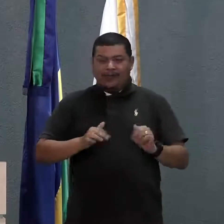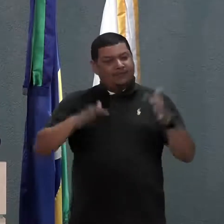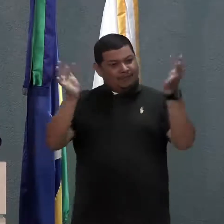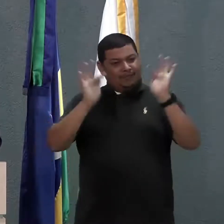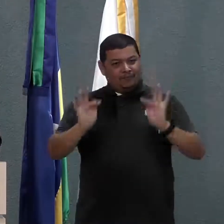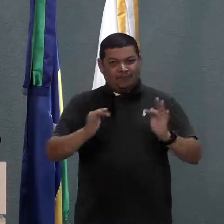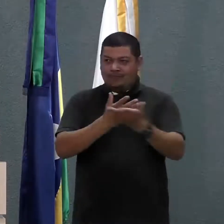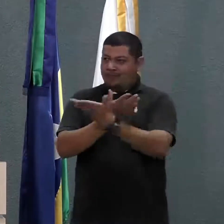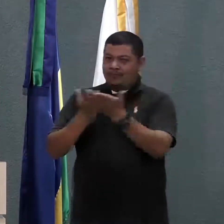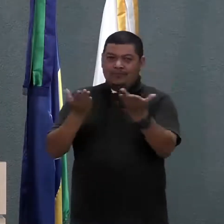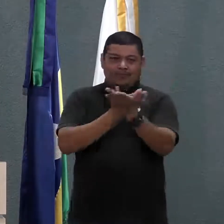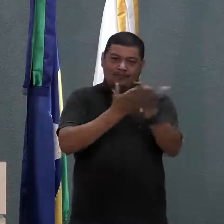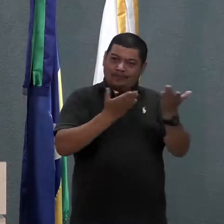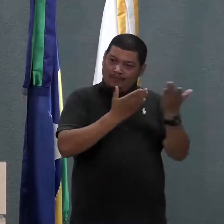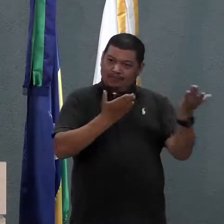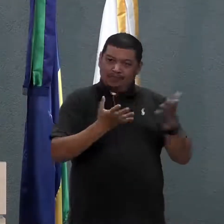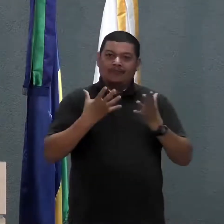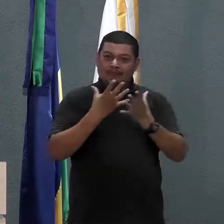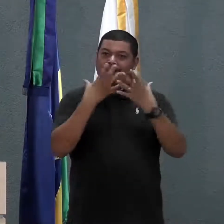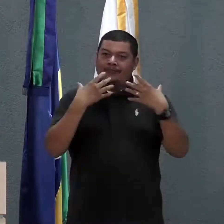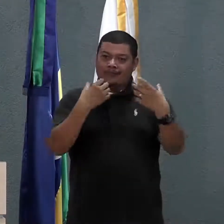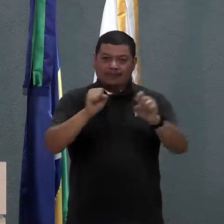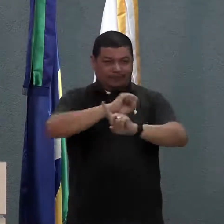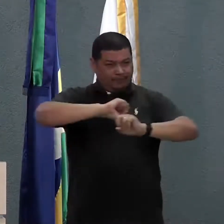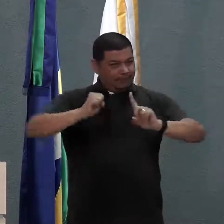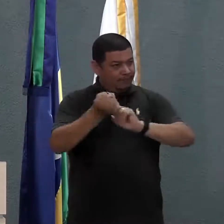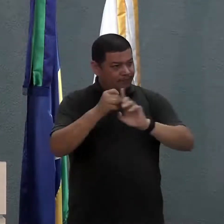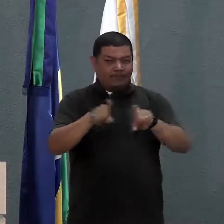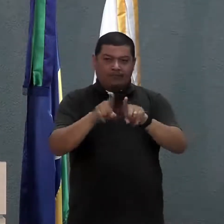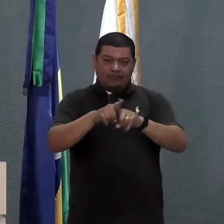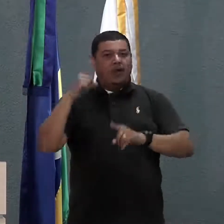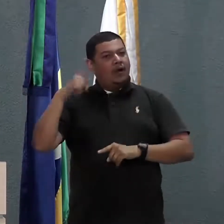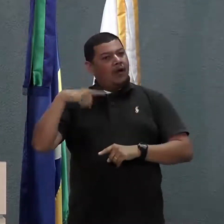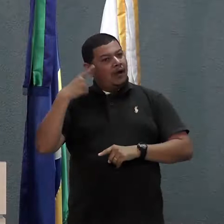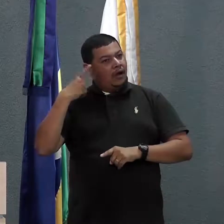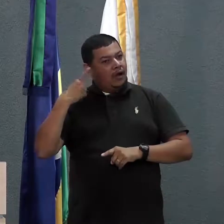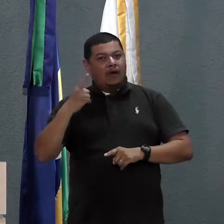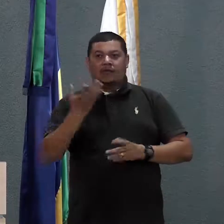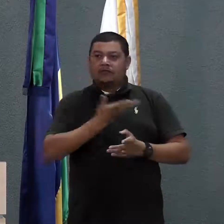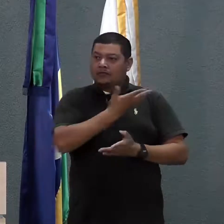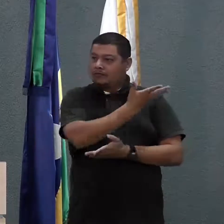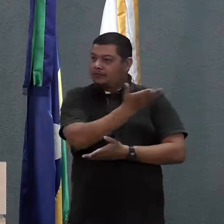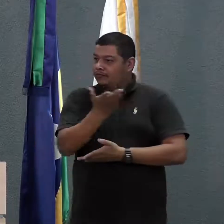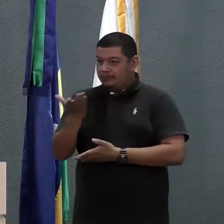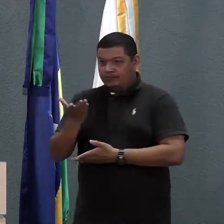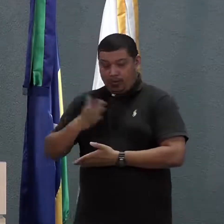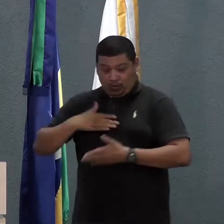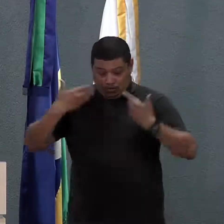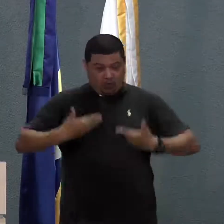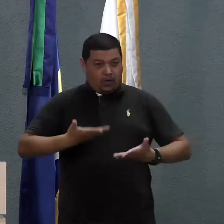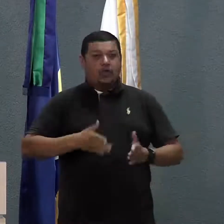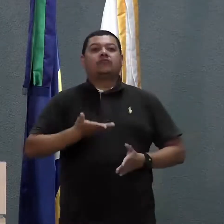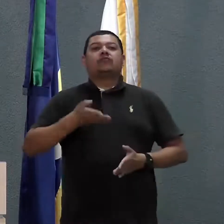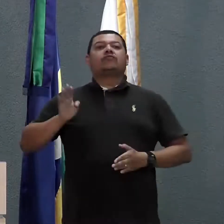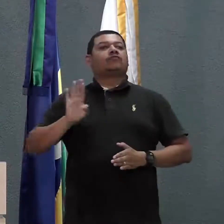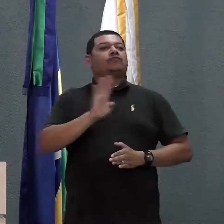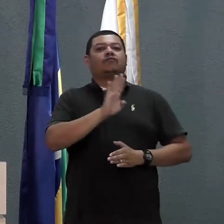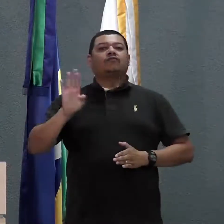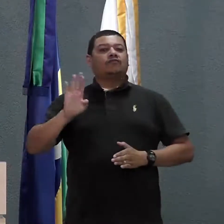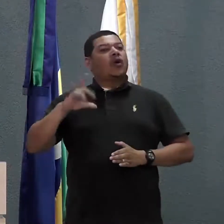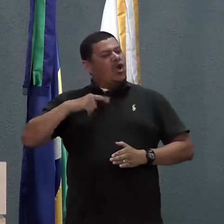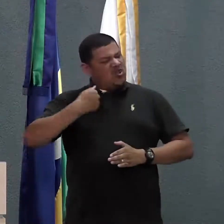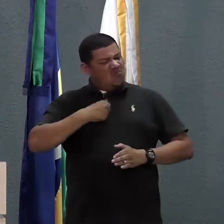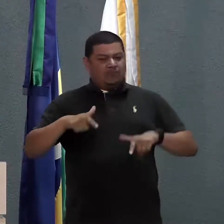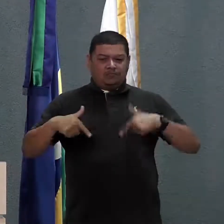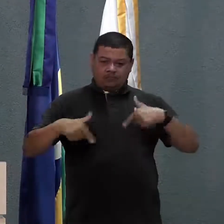reconhecimento da sociedade, da advocacia, com o nosso trabalho no último triênio, me comprometendo aqui publicamente a fazer um